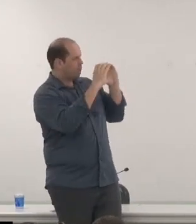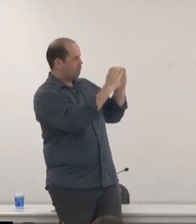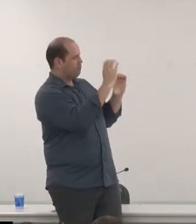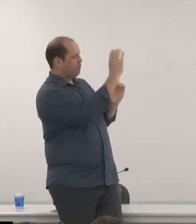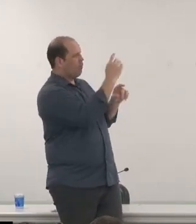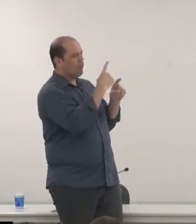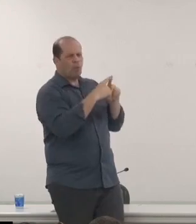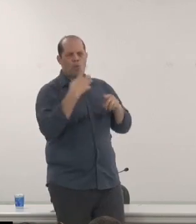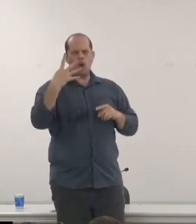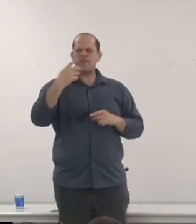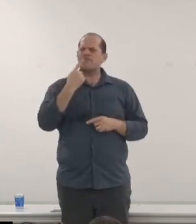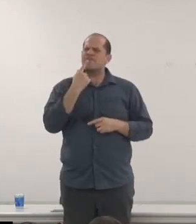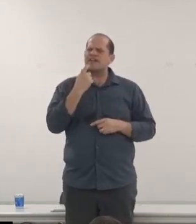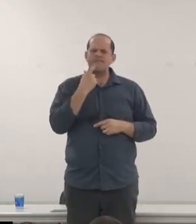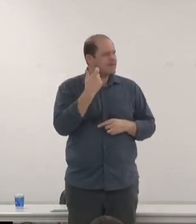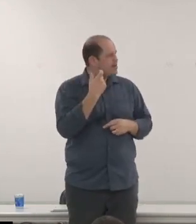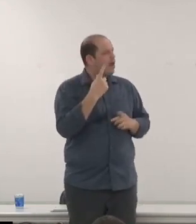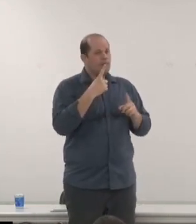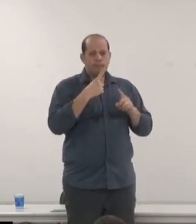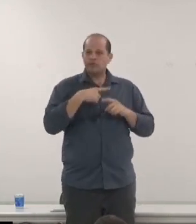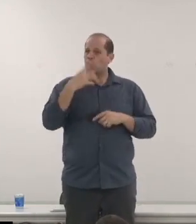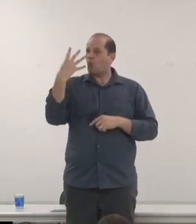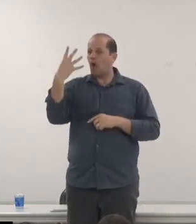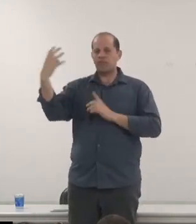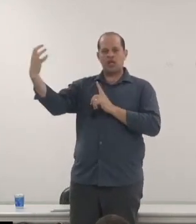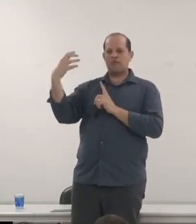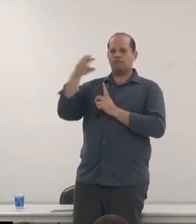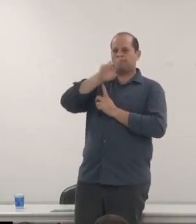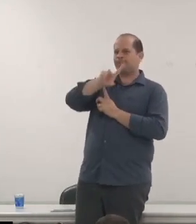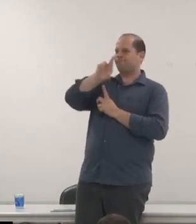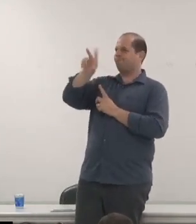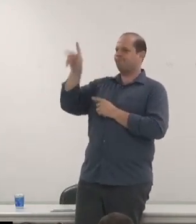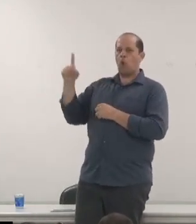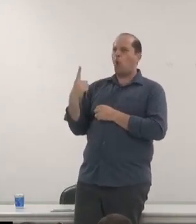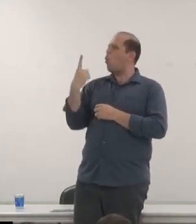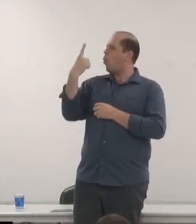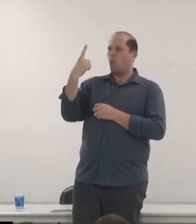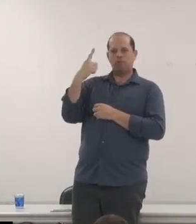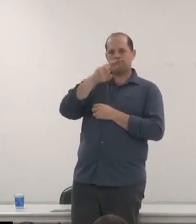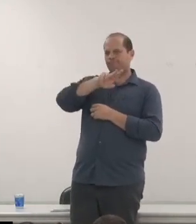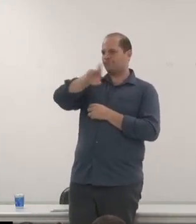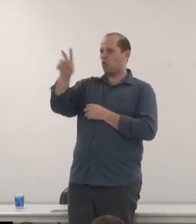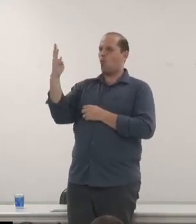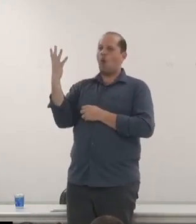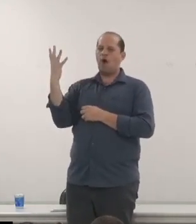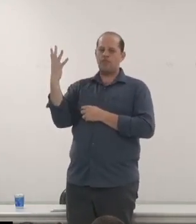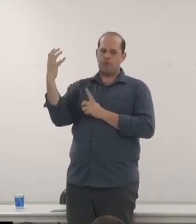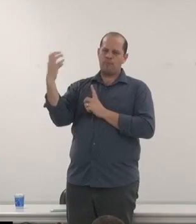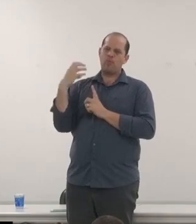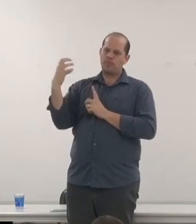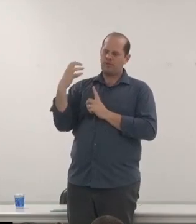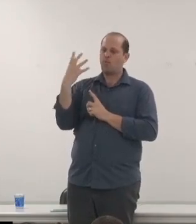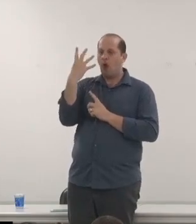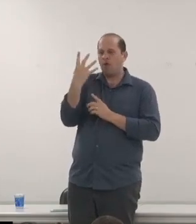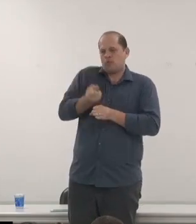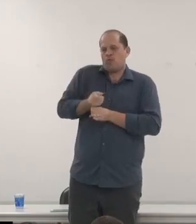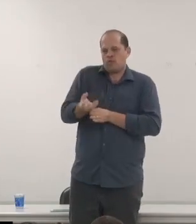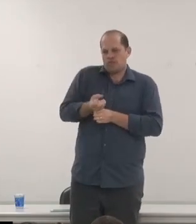Então, ali eu trago de uma maneira visual a ideia do léxico nativo e não nativo. Então, ali da ideia do léxico